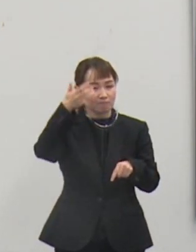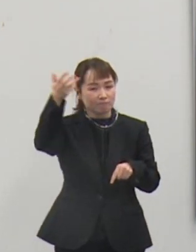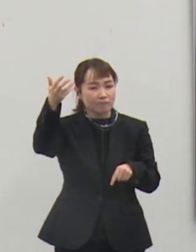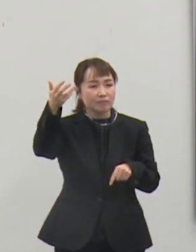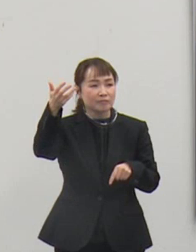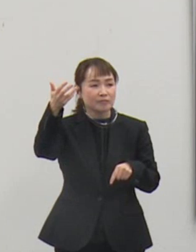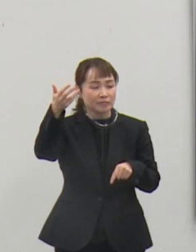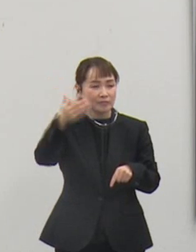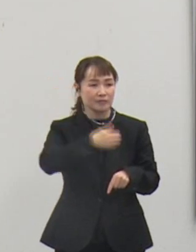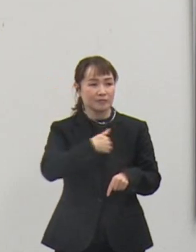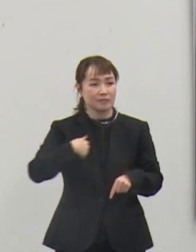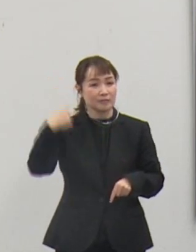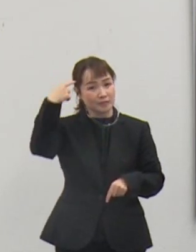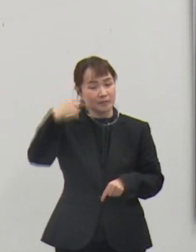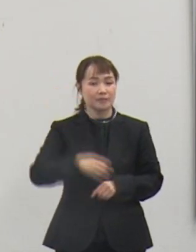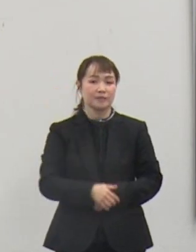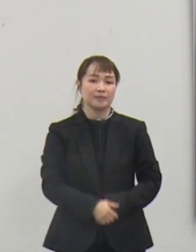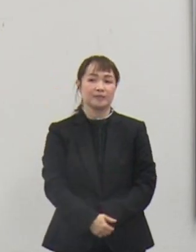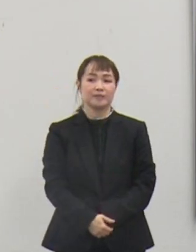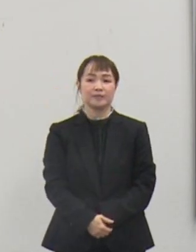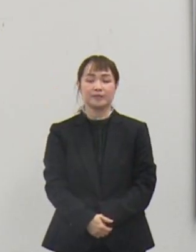ています。 ありがとうございます。